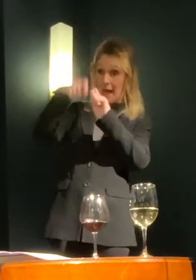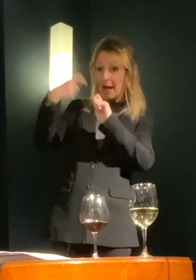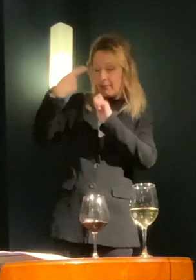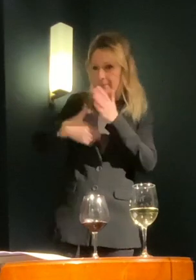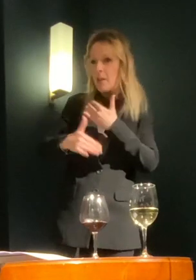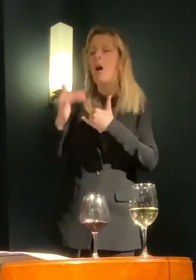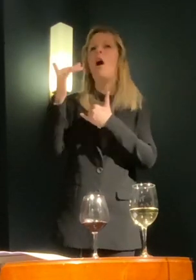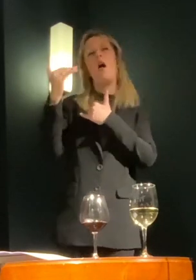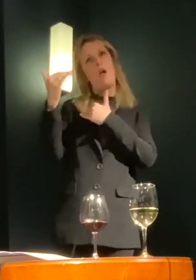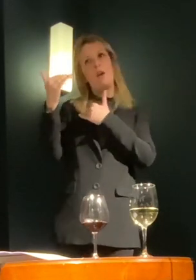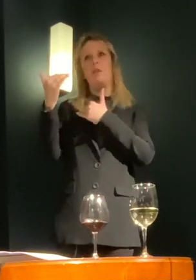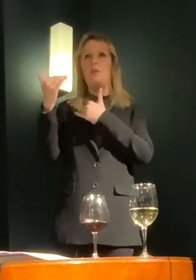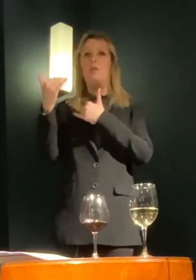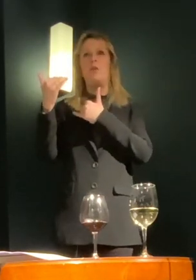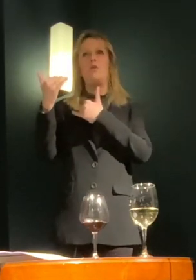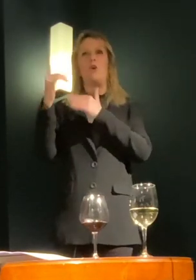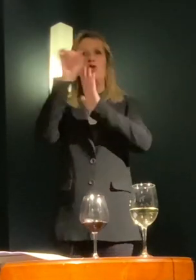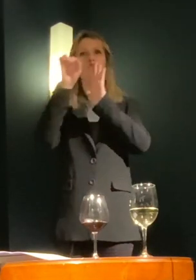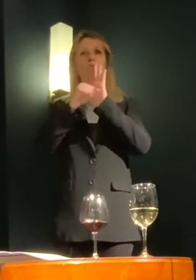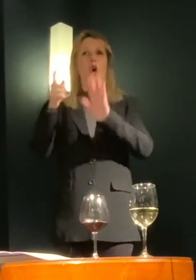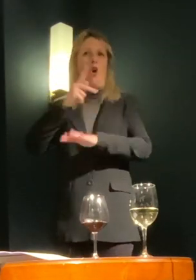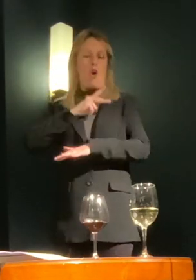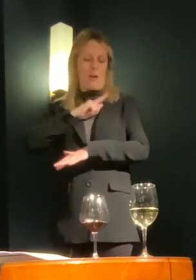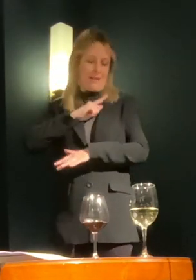a tornare alla mia storia